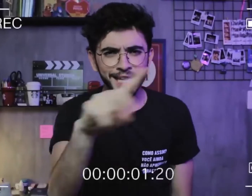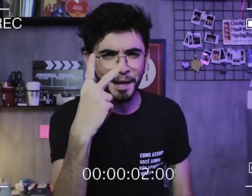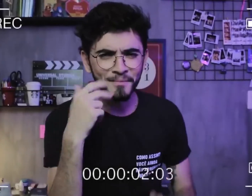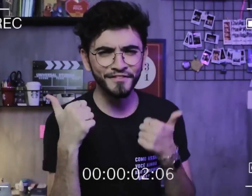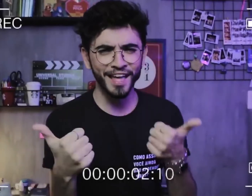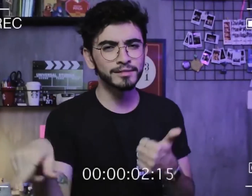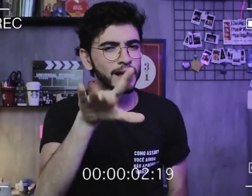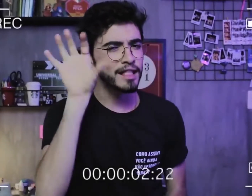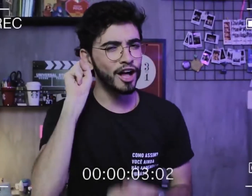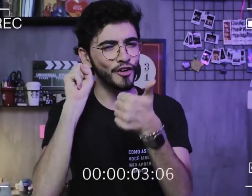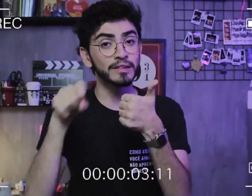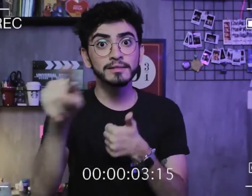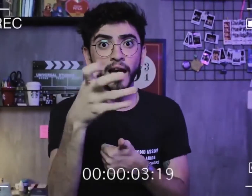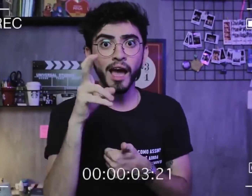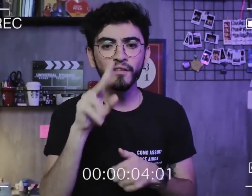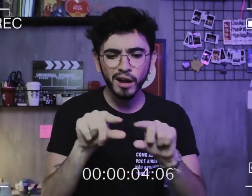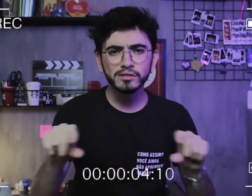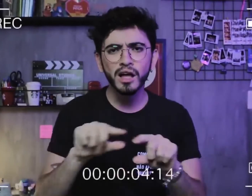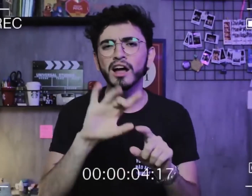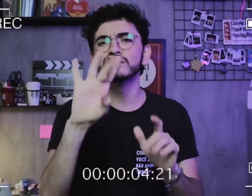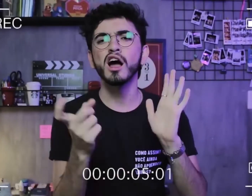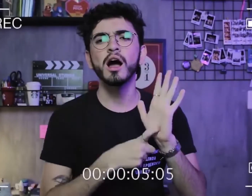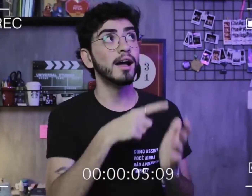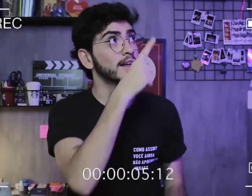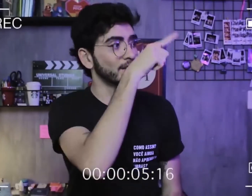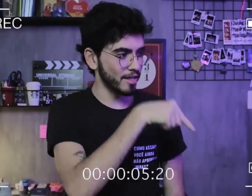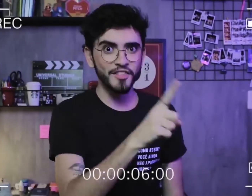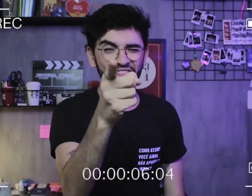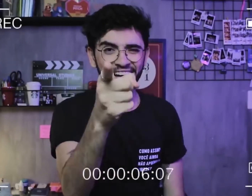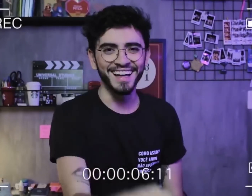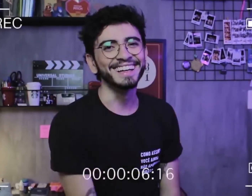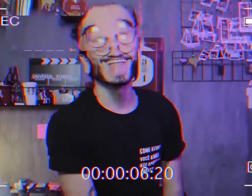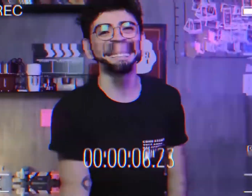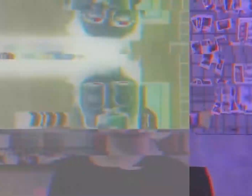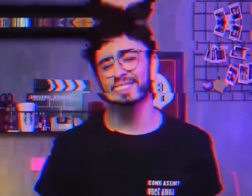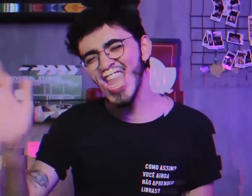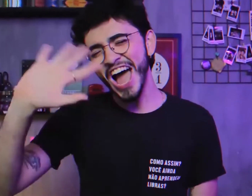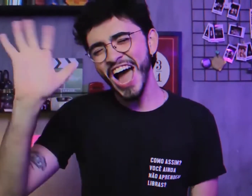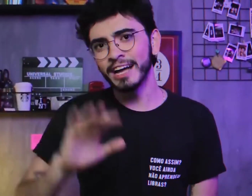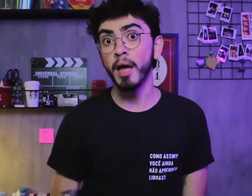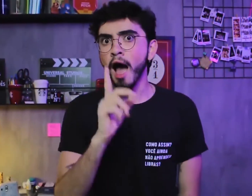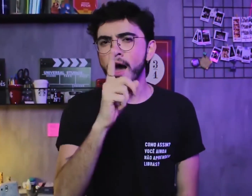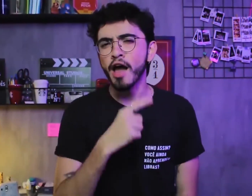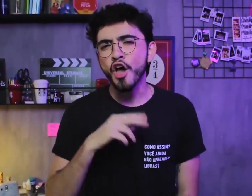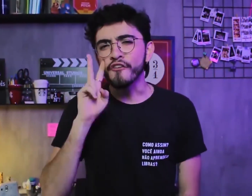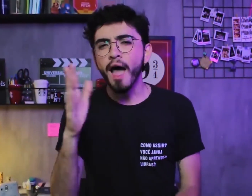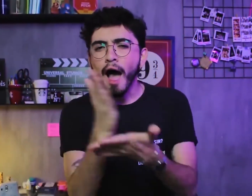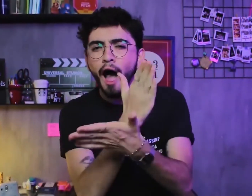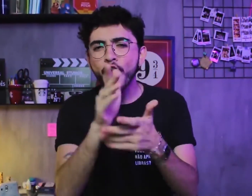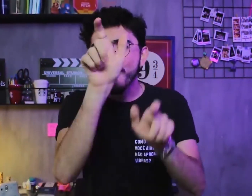Estão me vendo? Estão me ouvindo? Se quiserem ver as legendas, é só clicar por aqui, tá? Oiê! Estou vendo que alguns de